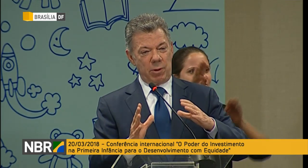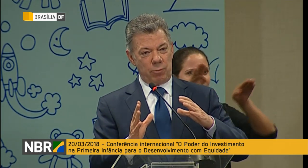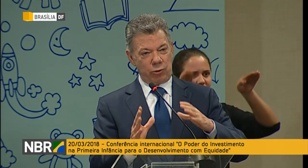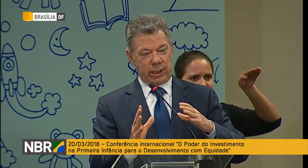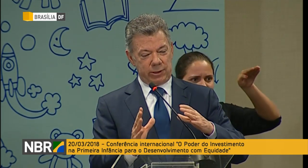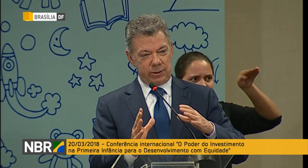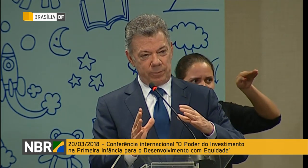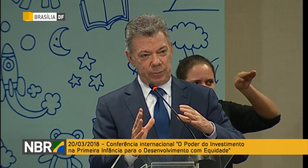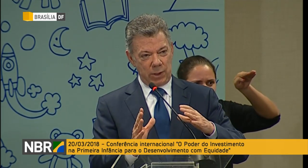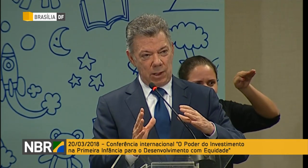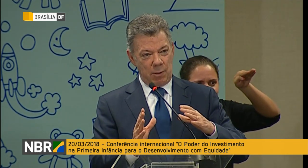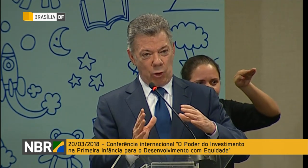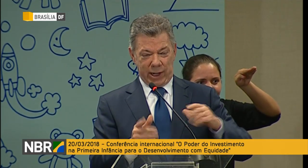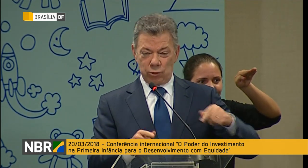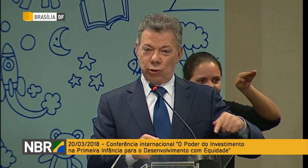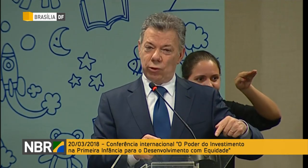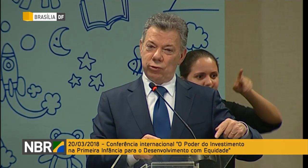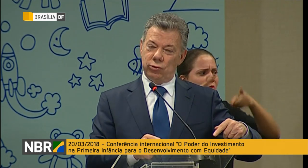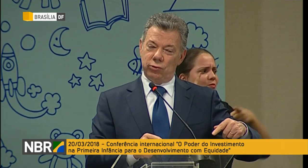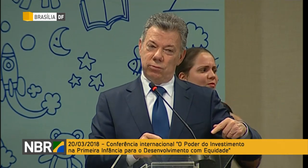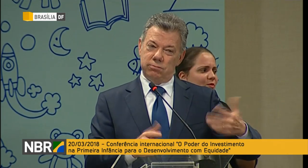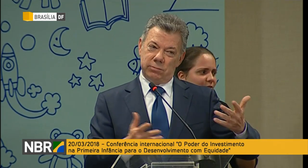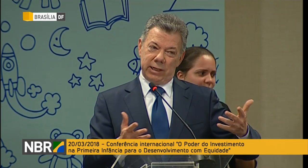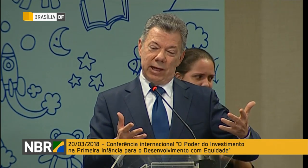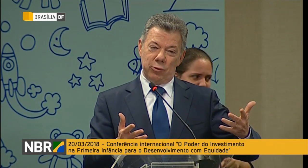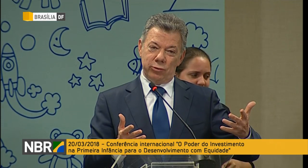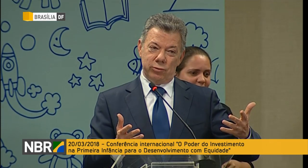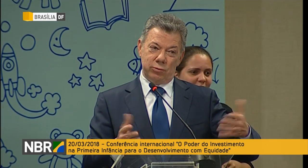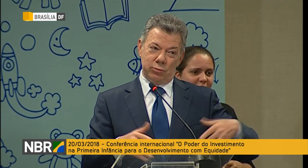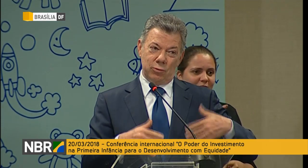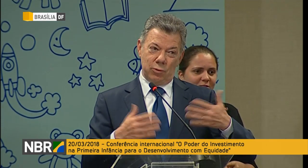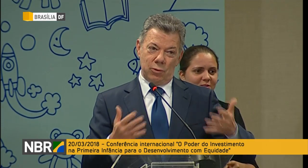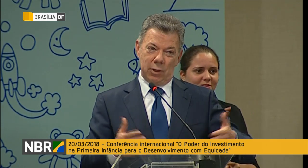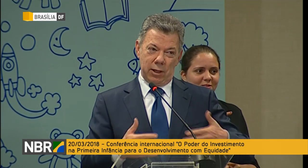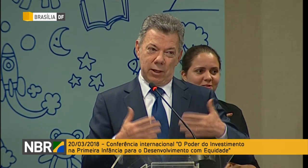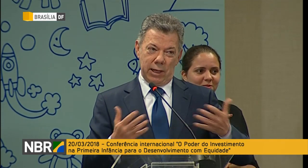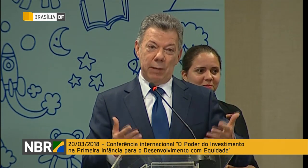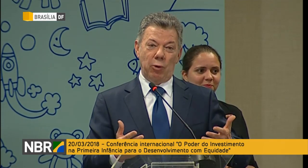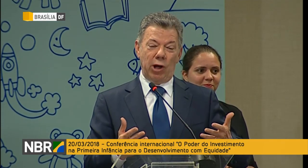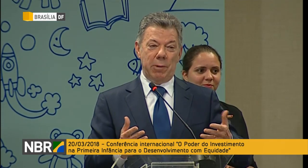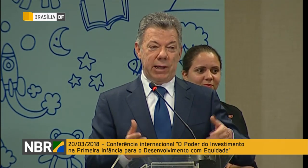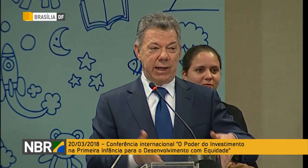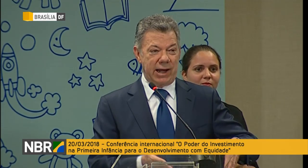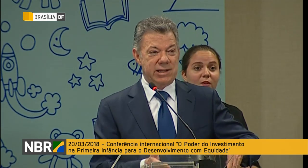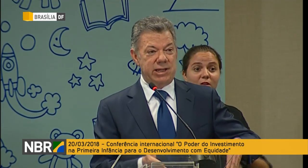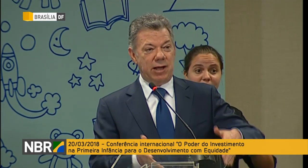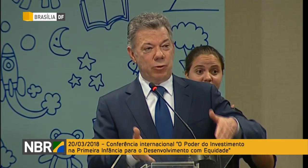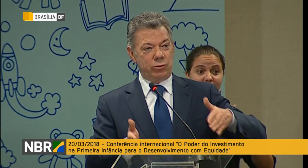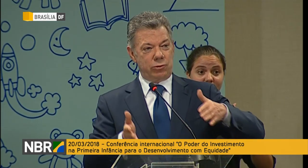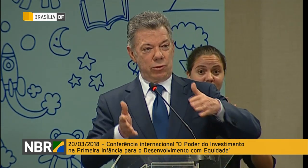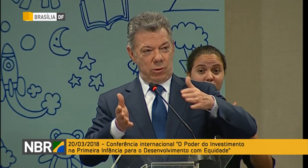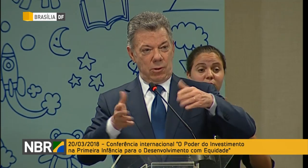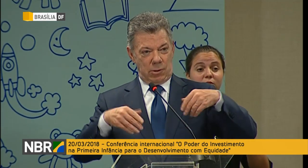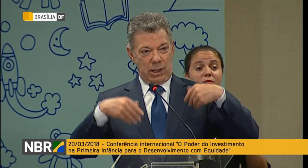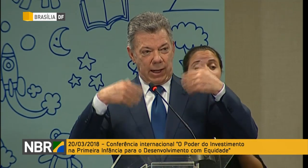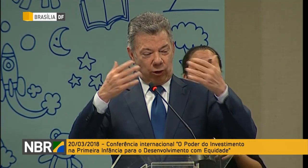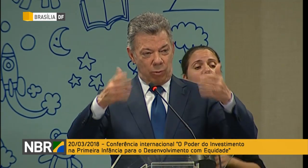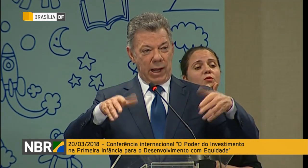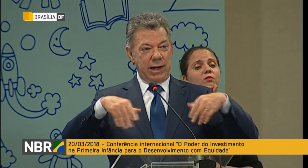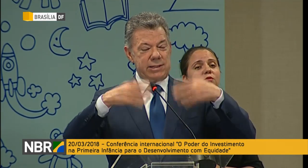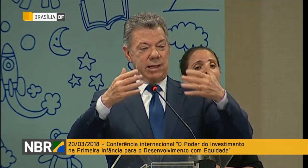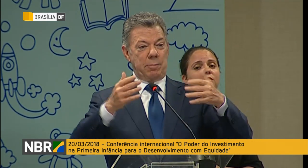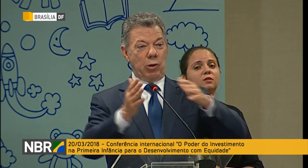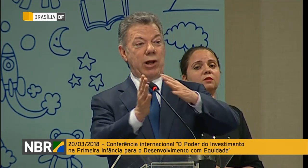as desigualdades, que é um tema muito importante, porque nós tínhamos o problema que